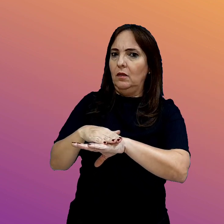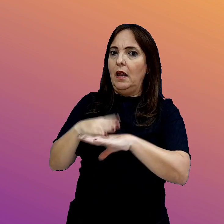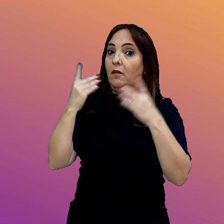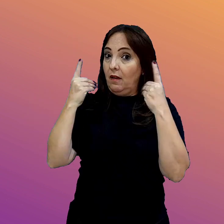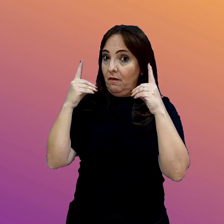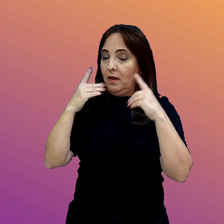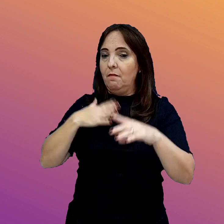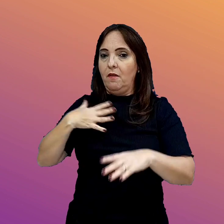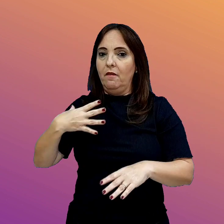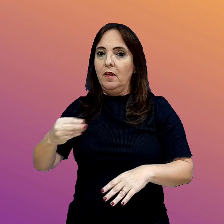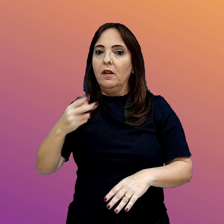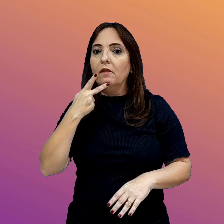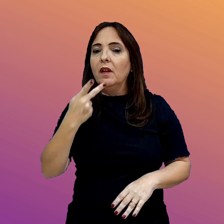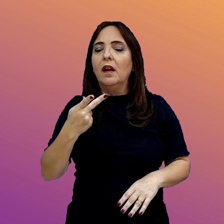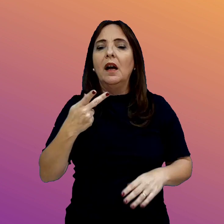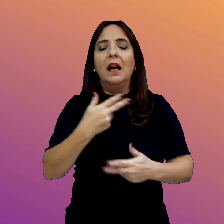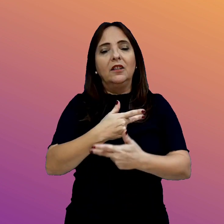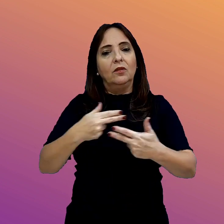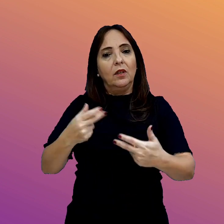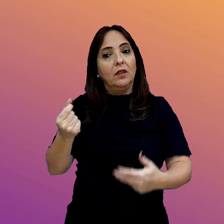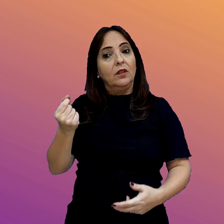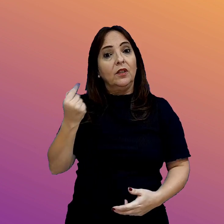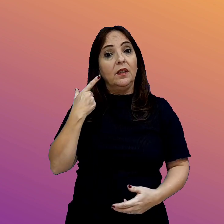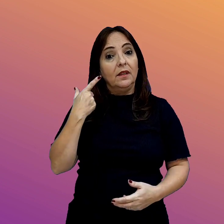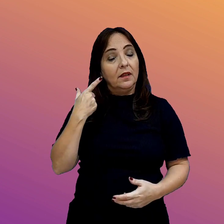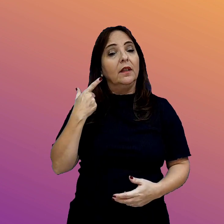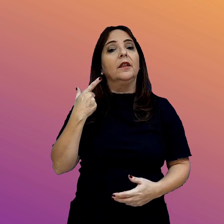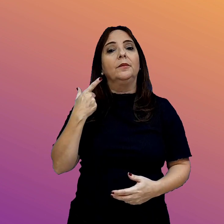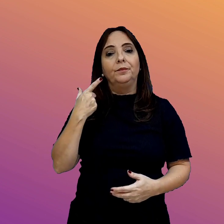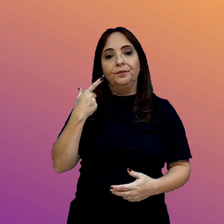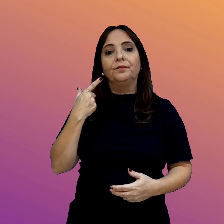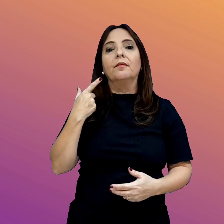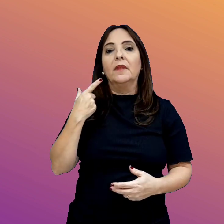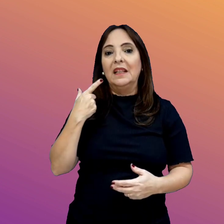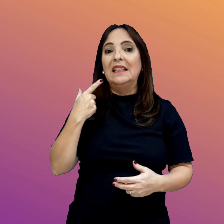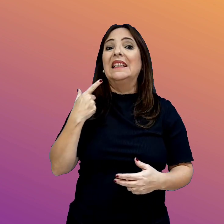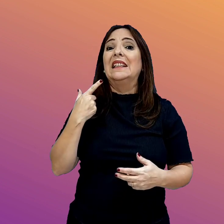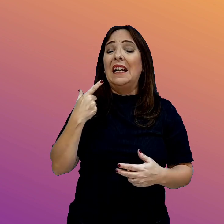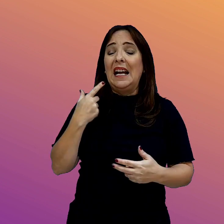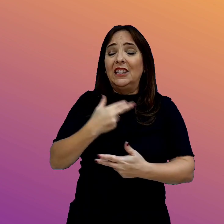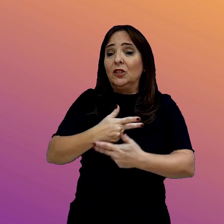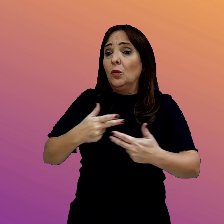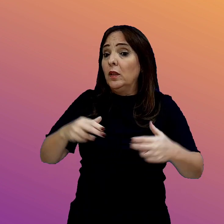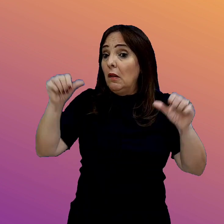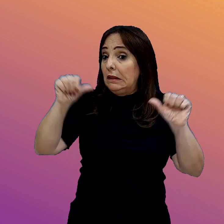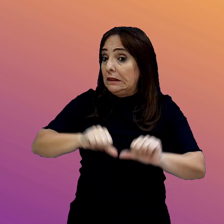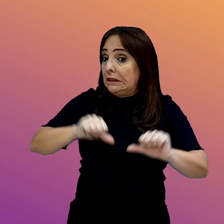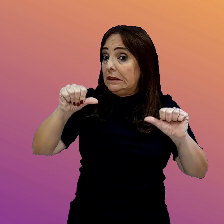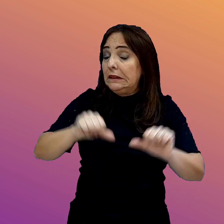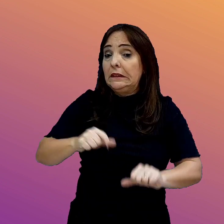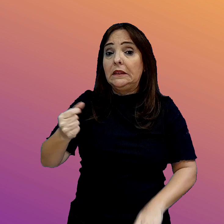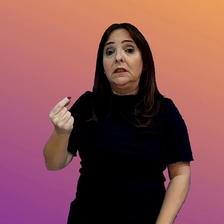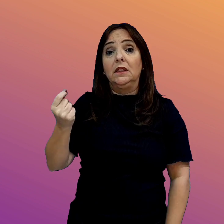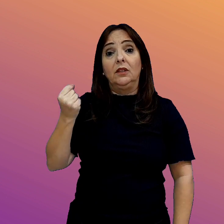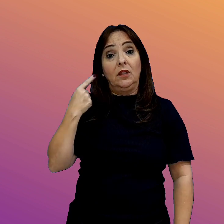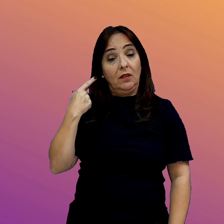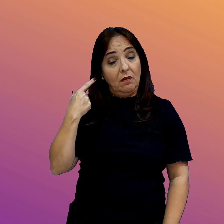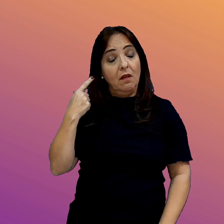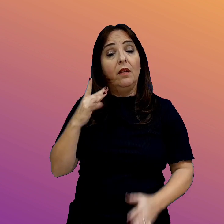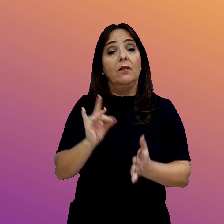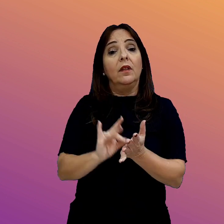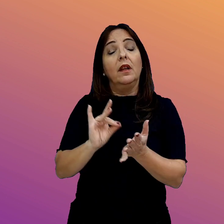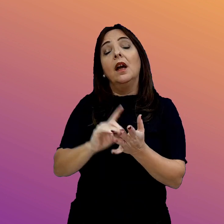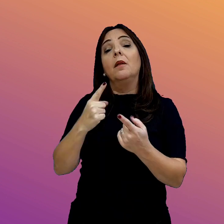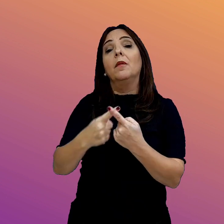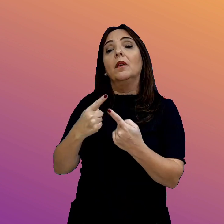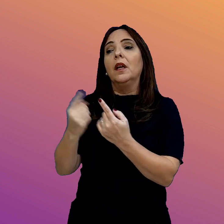tão estranha ultimamente. Vocês não têm noção de como a coisa está estranha ultimamente, né? Porque os jovens agora se reúnem